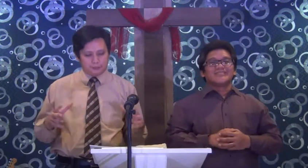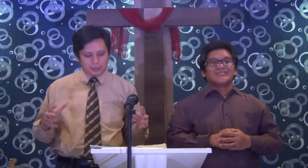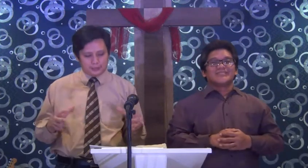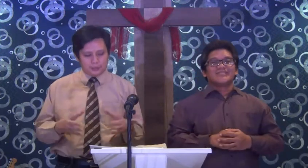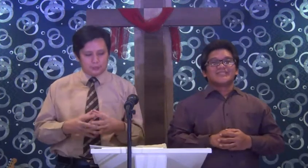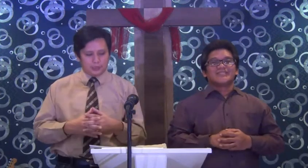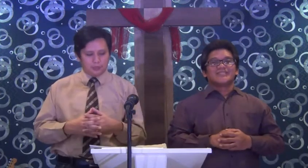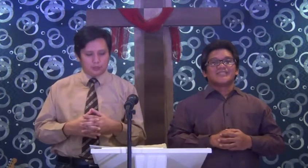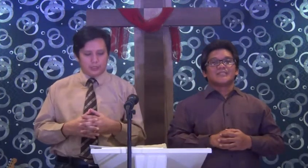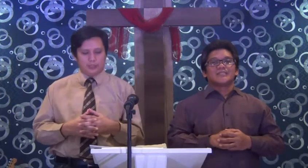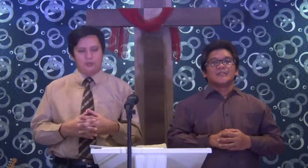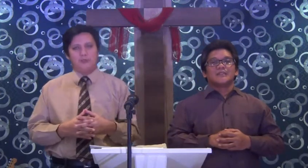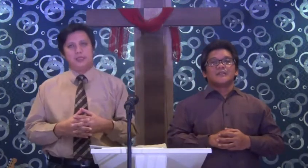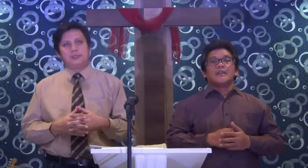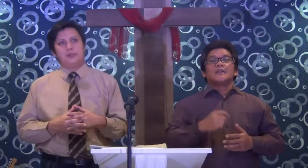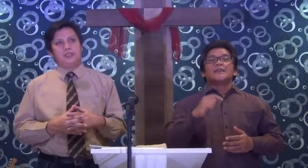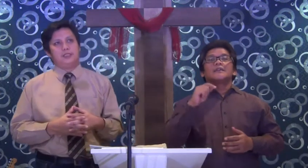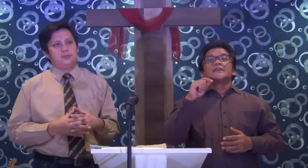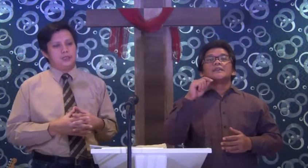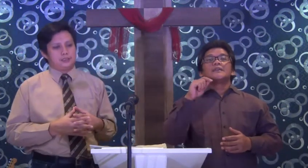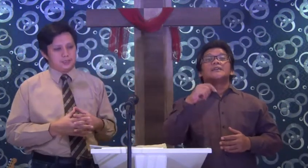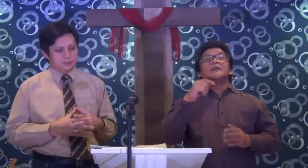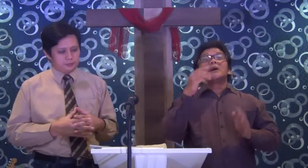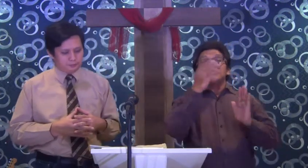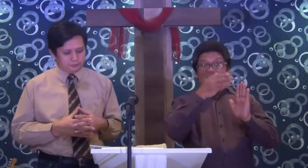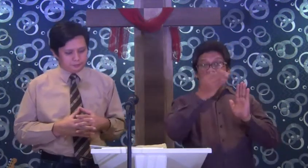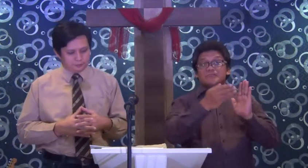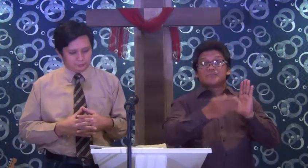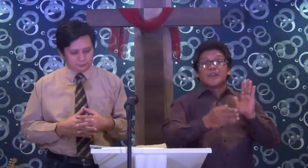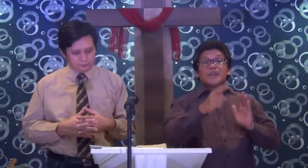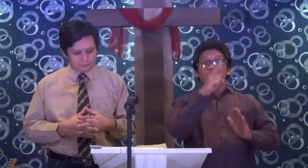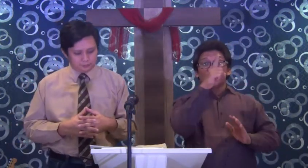Tapi kita baca terlebih dahulu ayat 12 sampai 13.